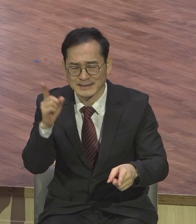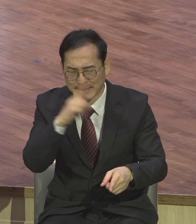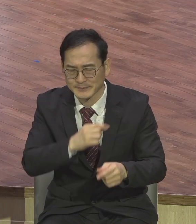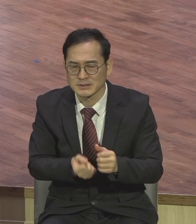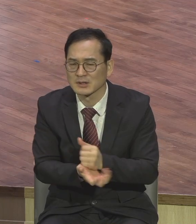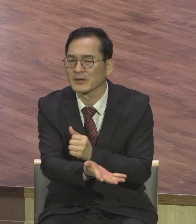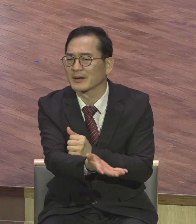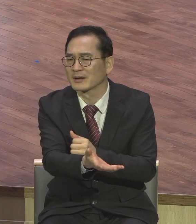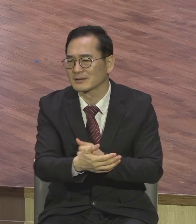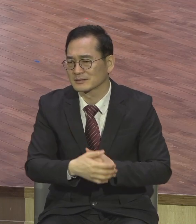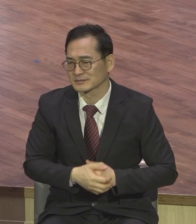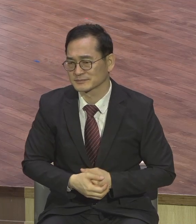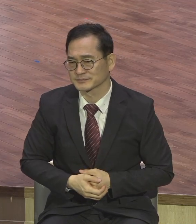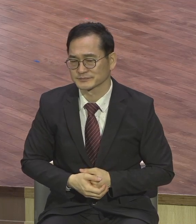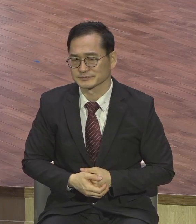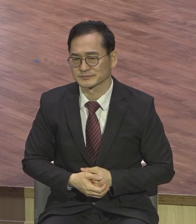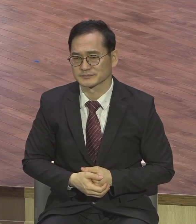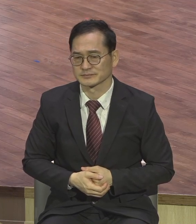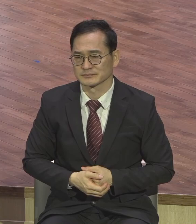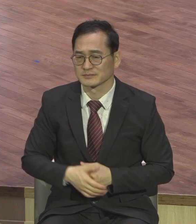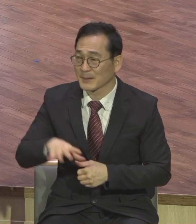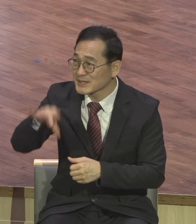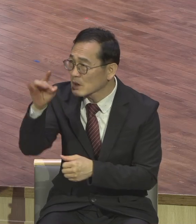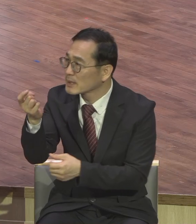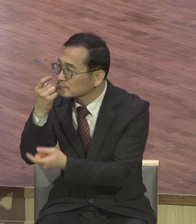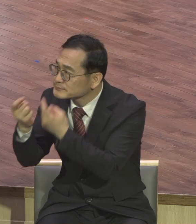예배가 중요하고 강단이 중요합니다.